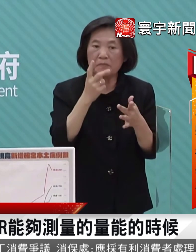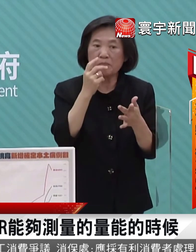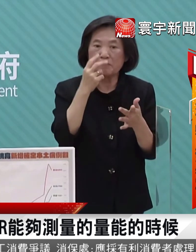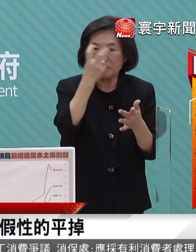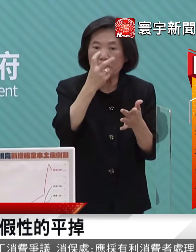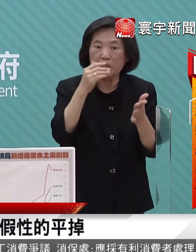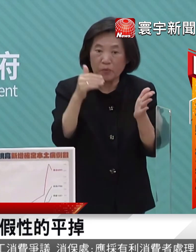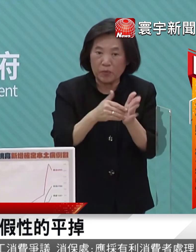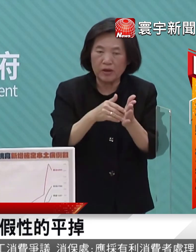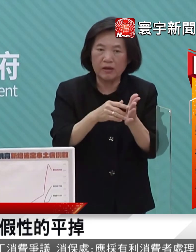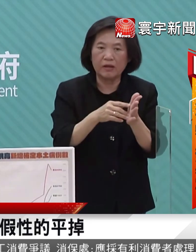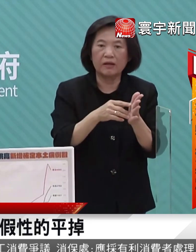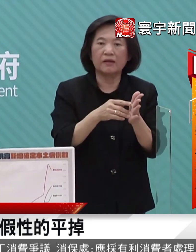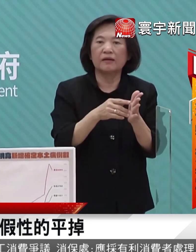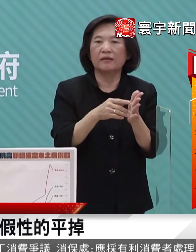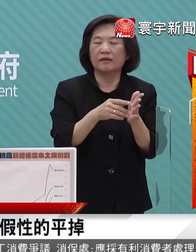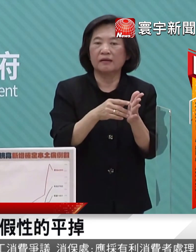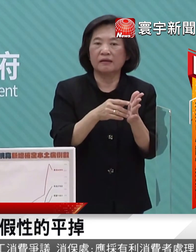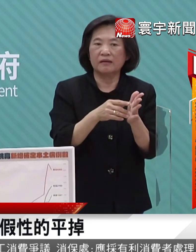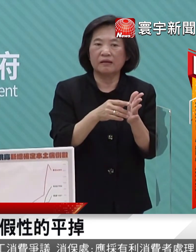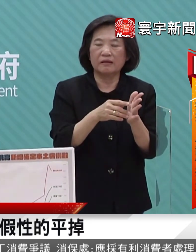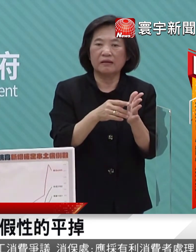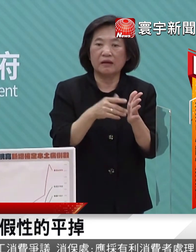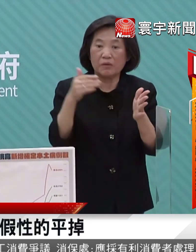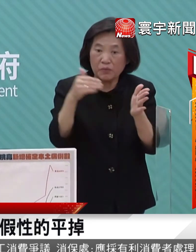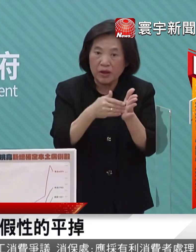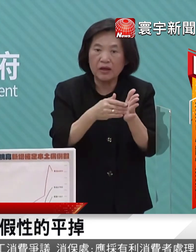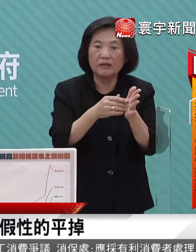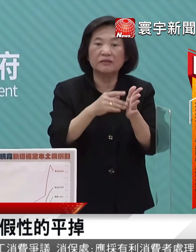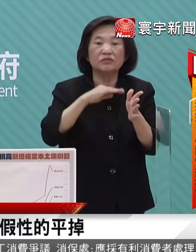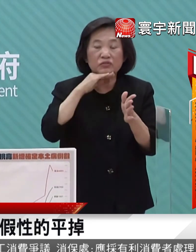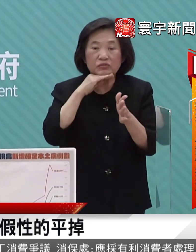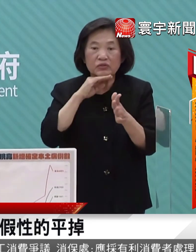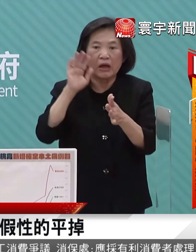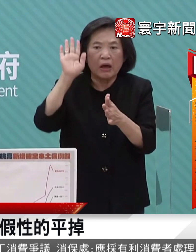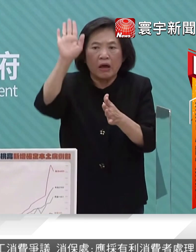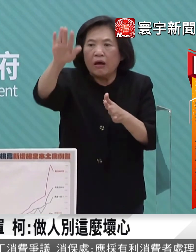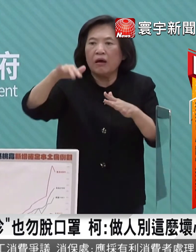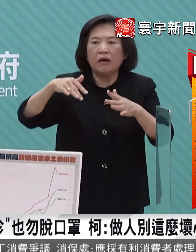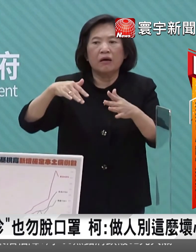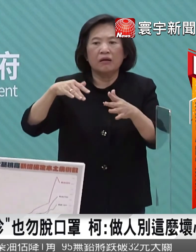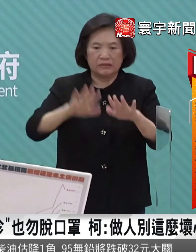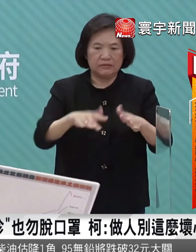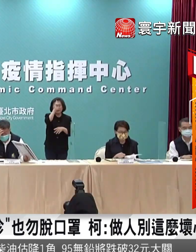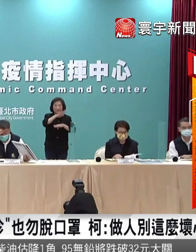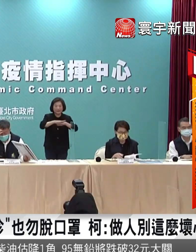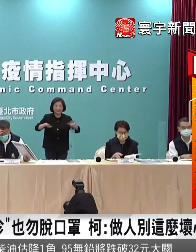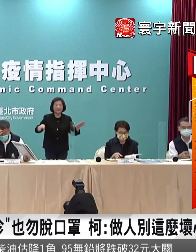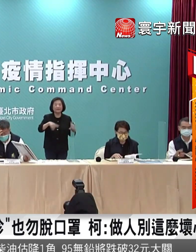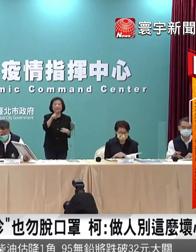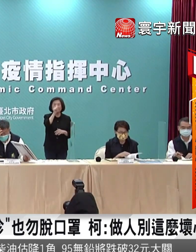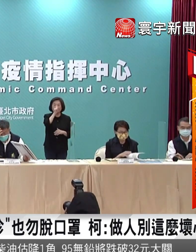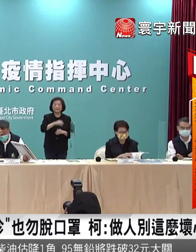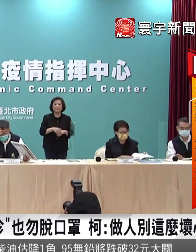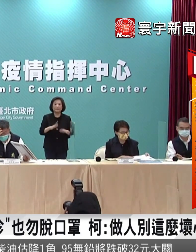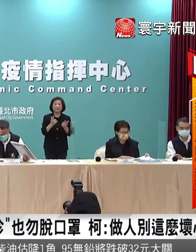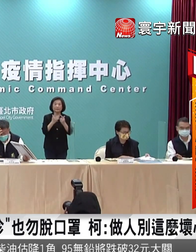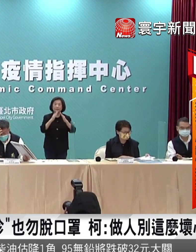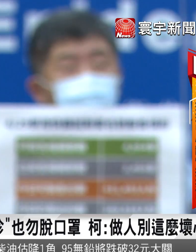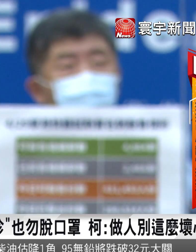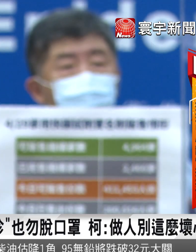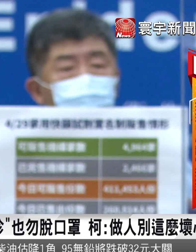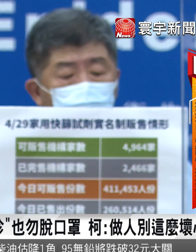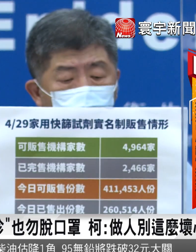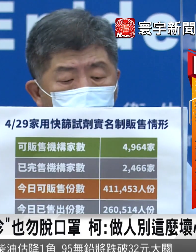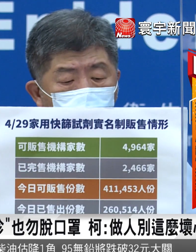能的时候，会变成一个假性的平调哈。 筛检量能岌岌可危，柯文哲抛快筛阳视同